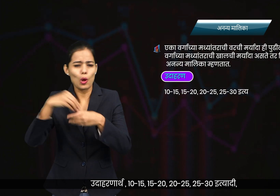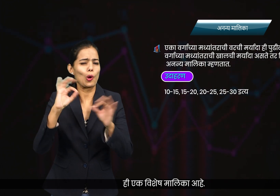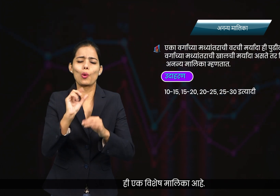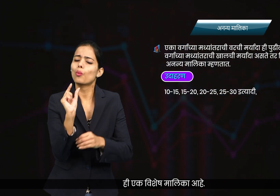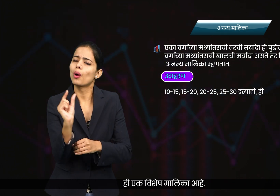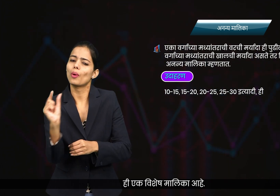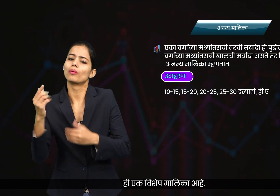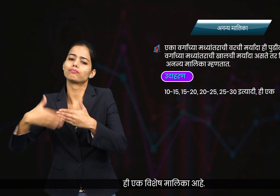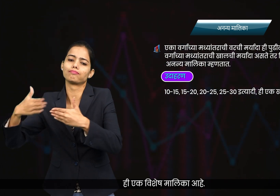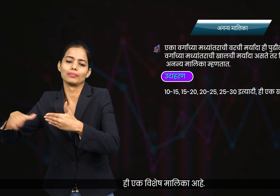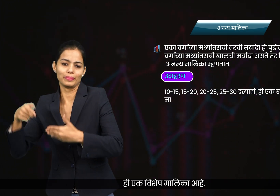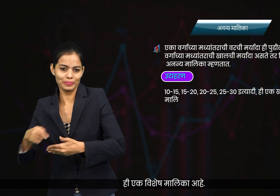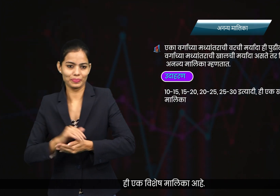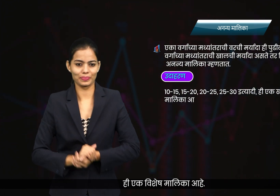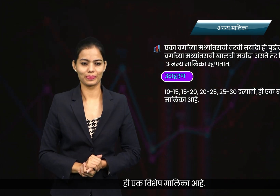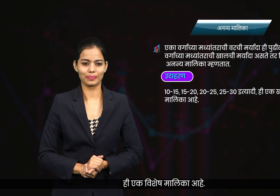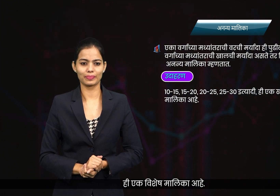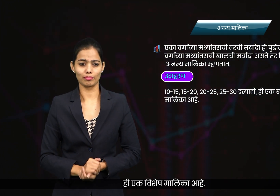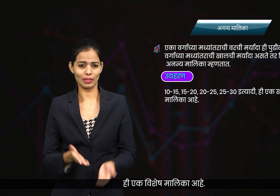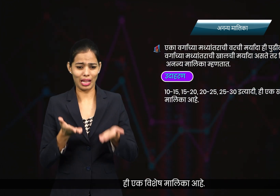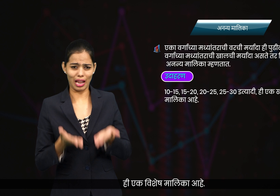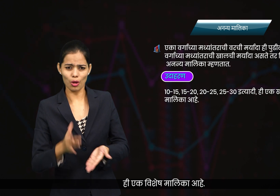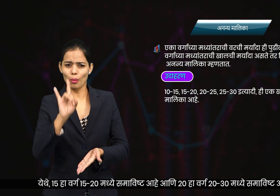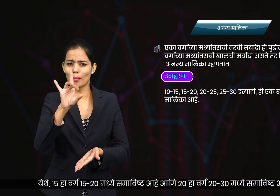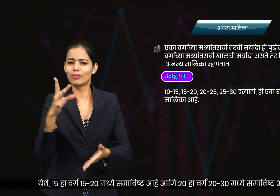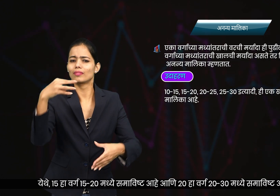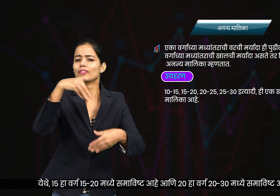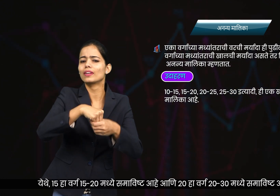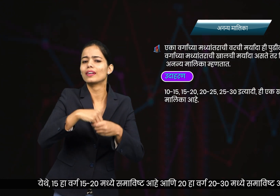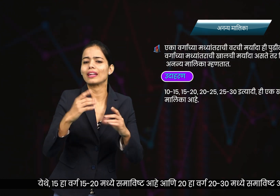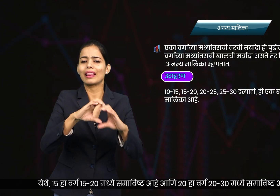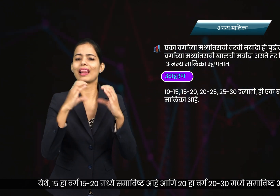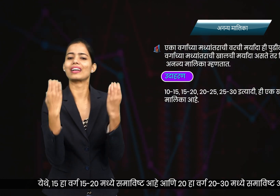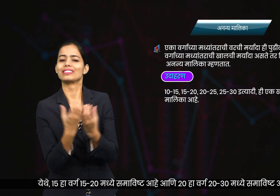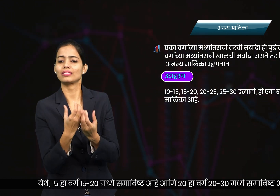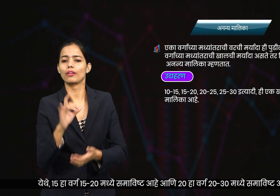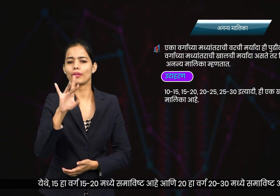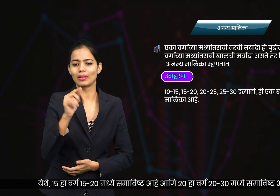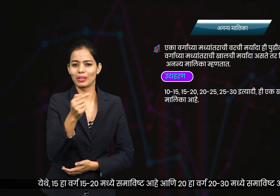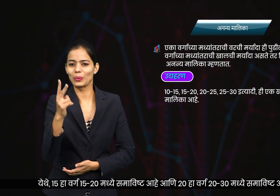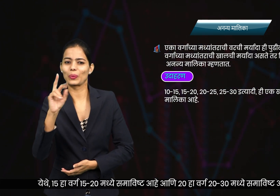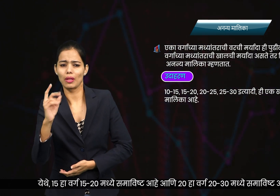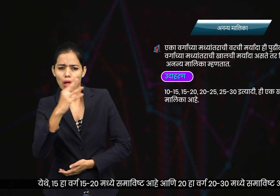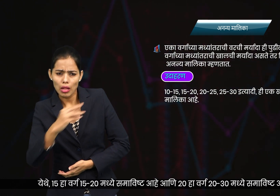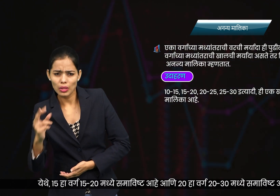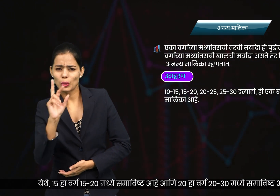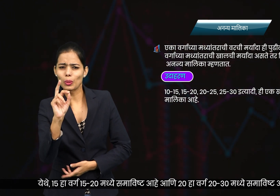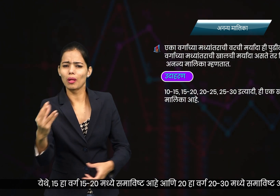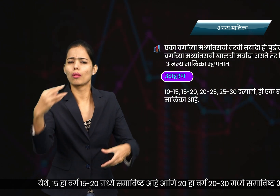ही एक विशेष मालिका आहे. येथे 15 हा वर्ग 15 ते 20 मध्ये समाविष्ट